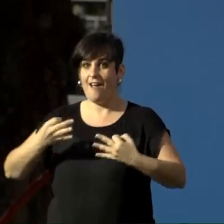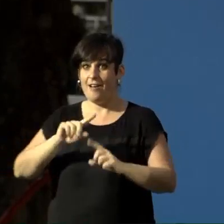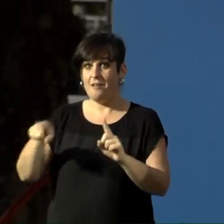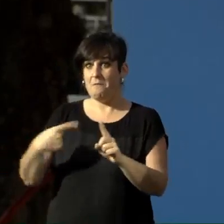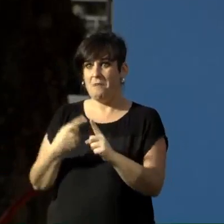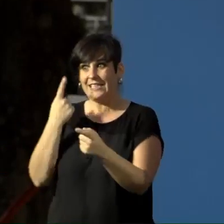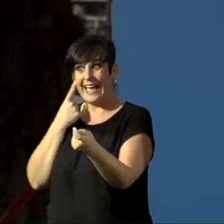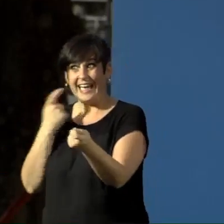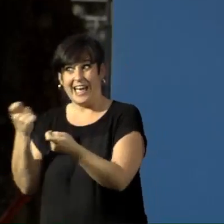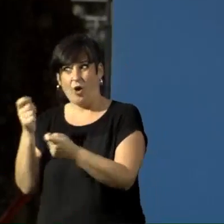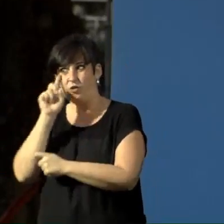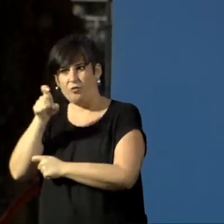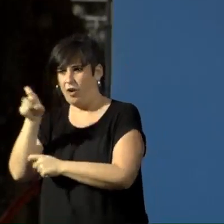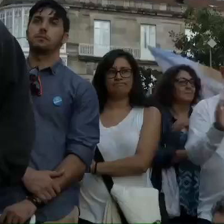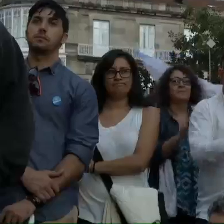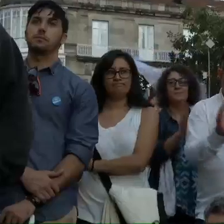un negocio para o señor Feijóo.